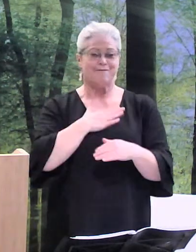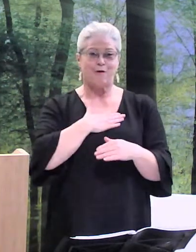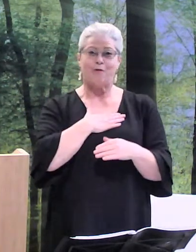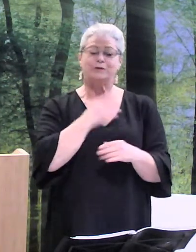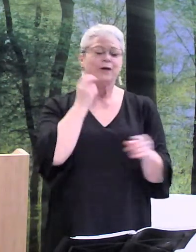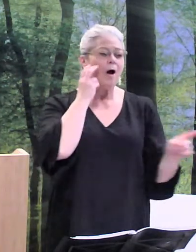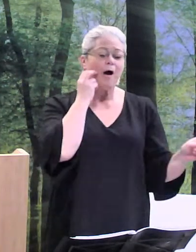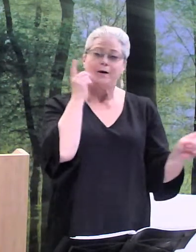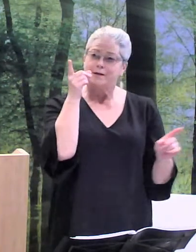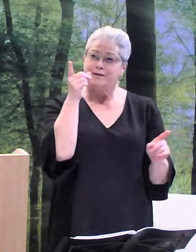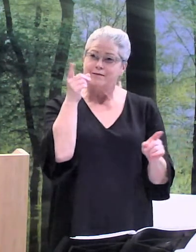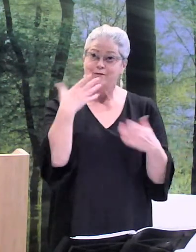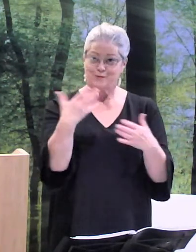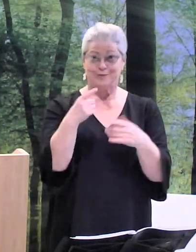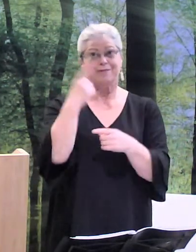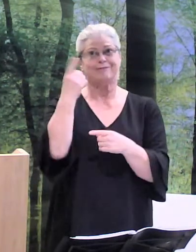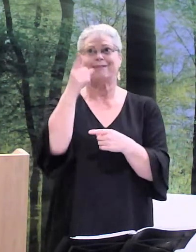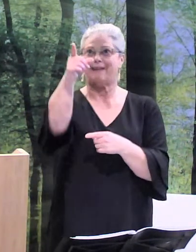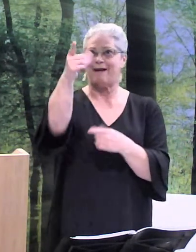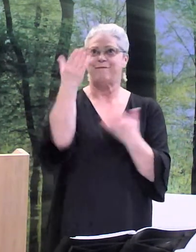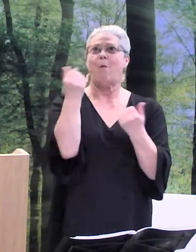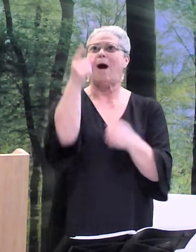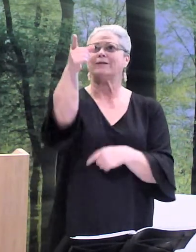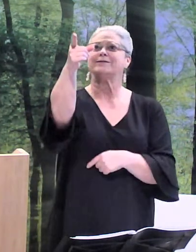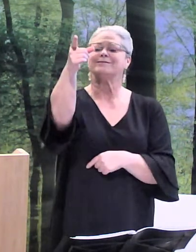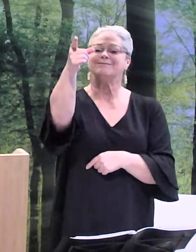Henri, ben je vanaf nu steeds van wacht.